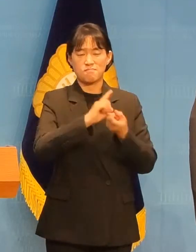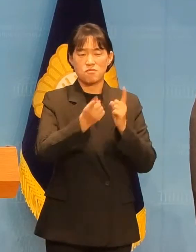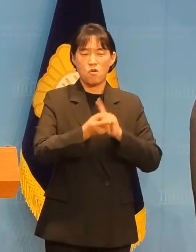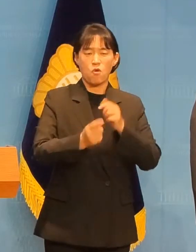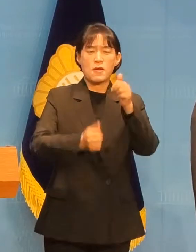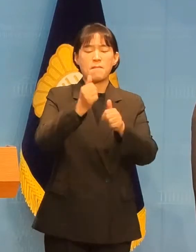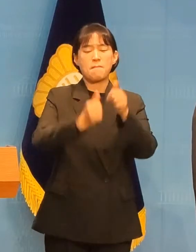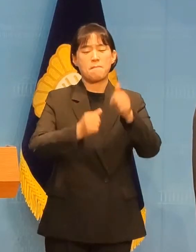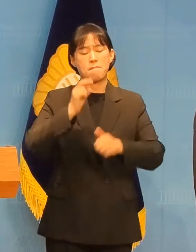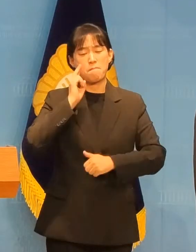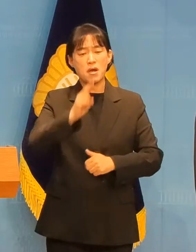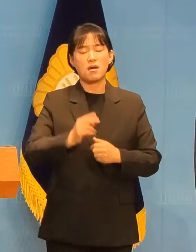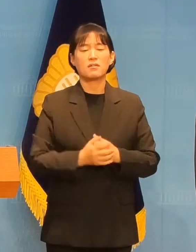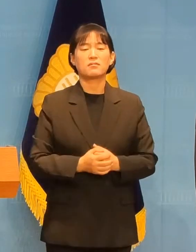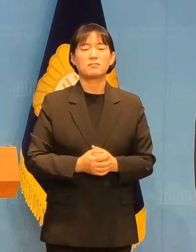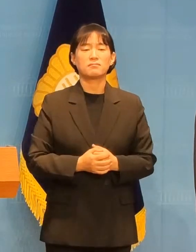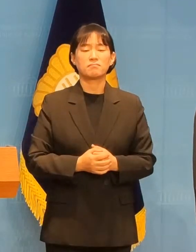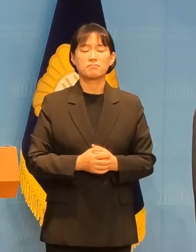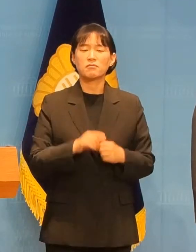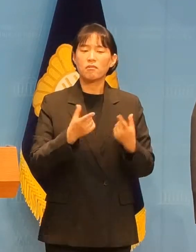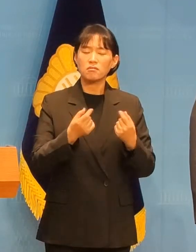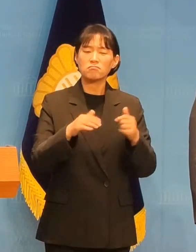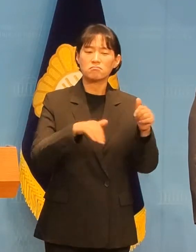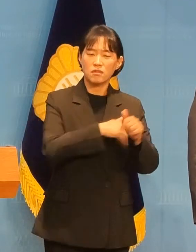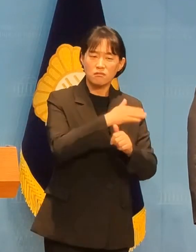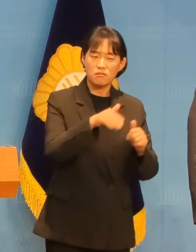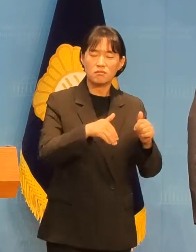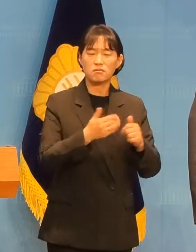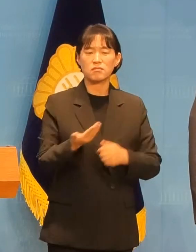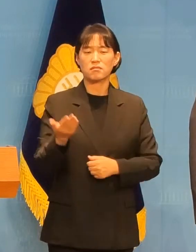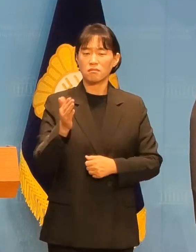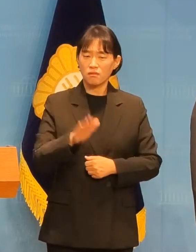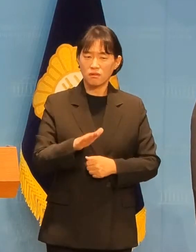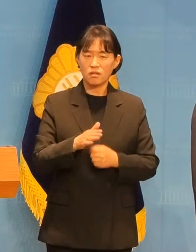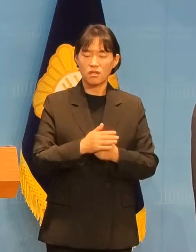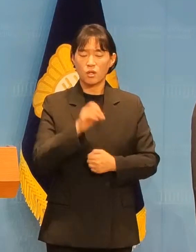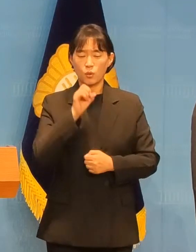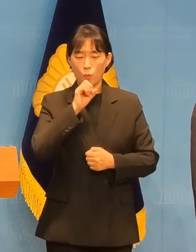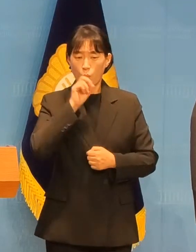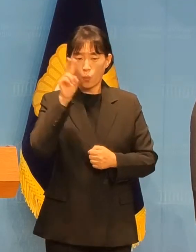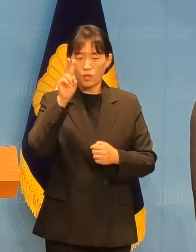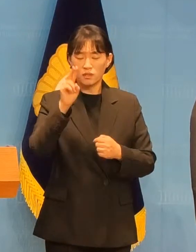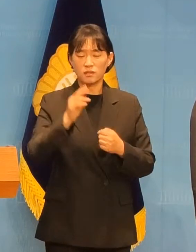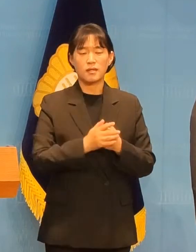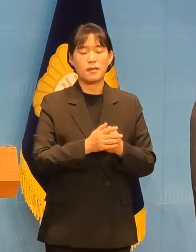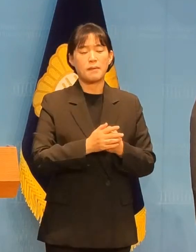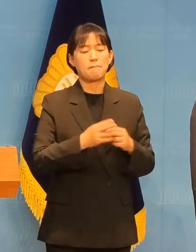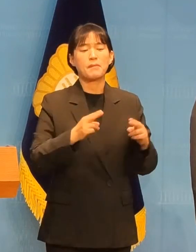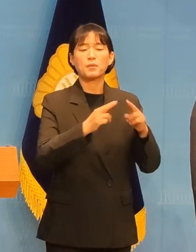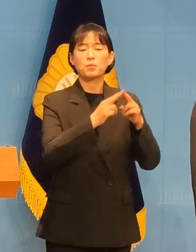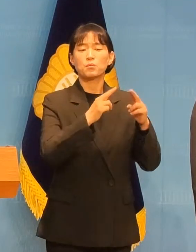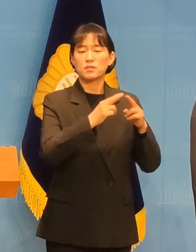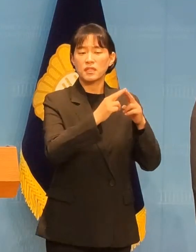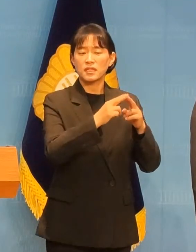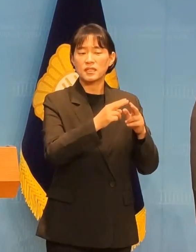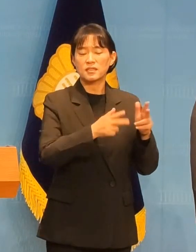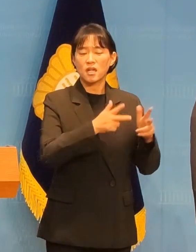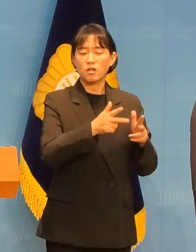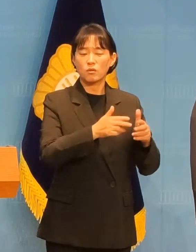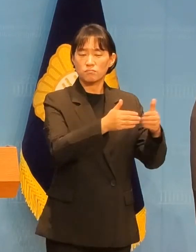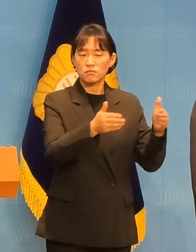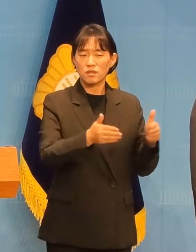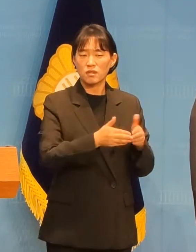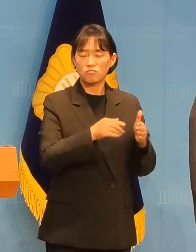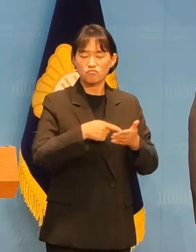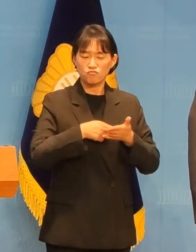벌이고 있습니다. 이러한 시점에서 용인시 반도체 산단 추진에 걸림돌이 되는 모든